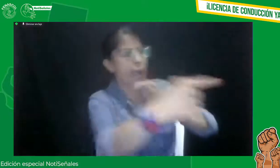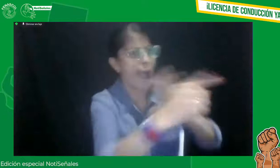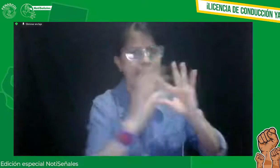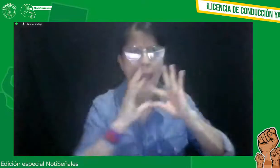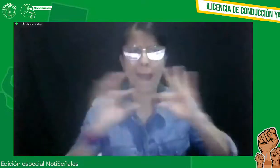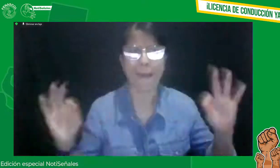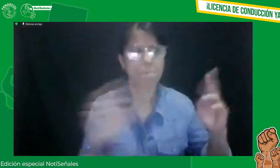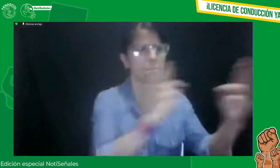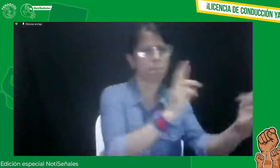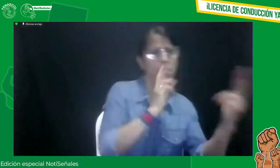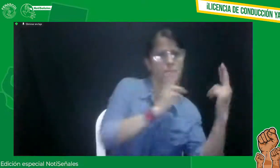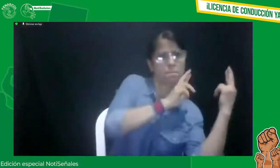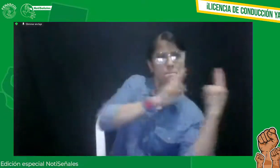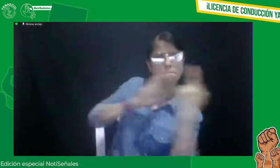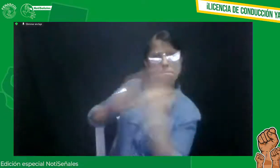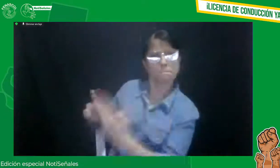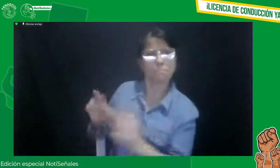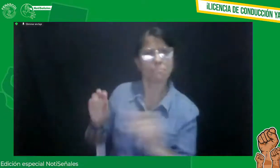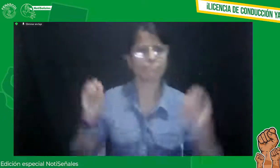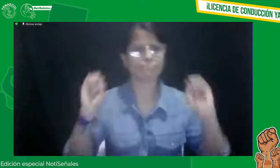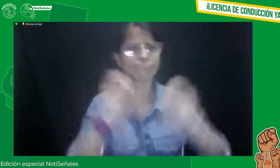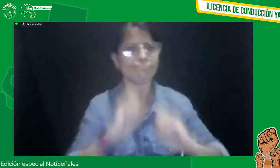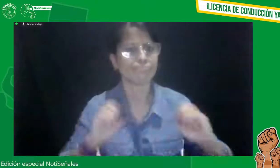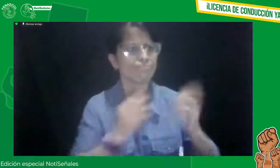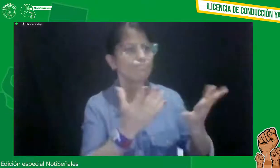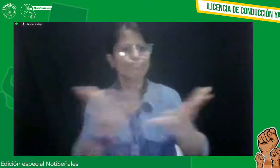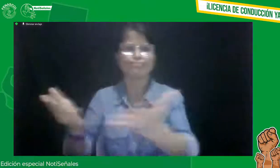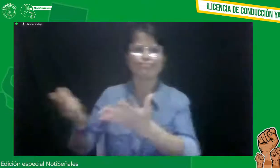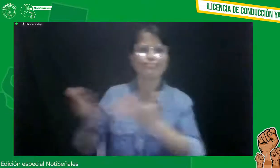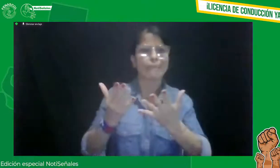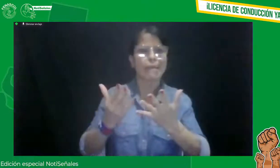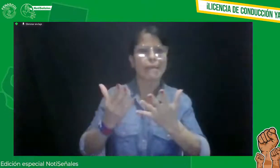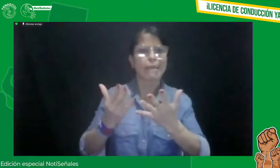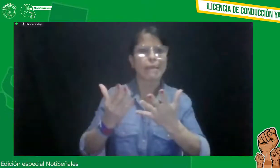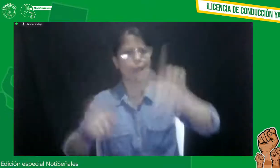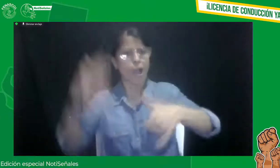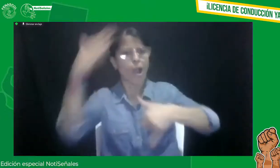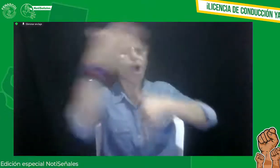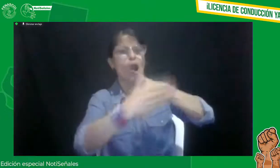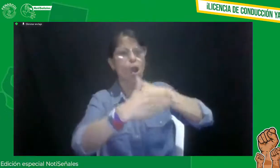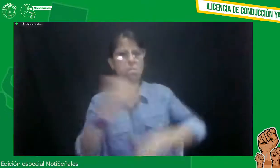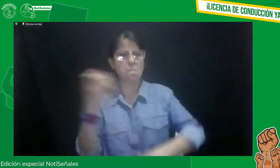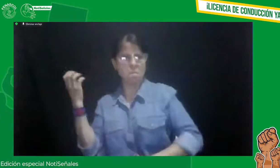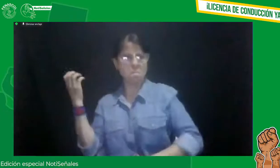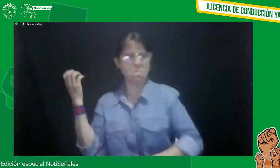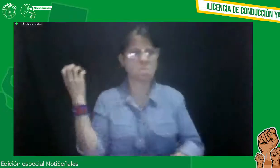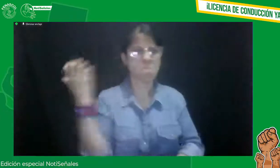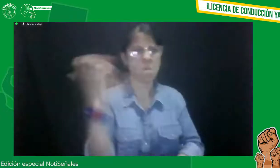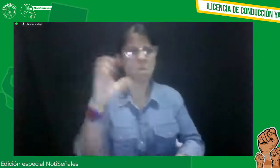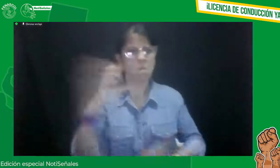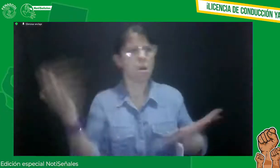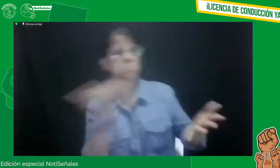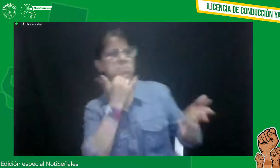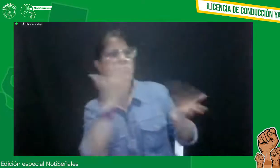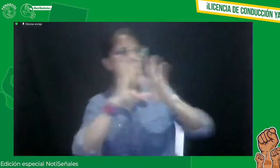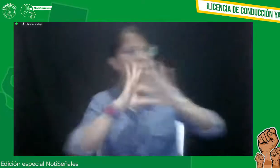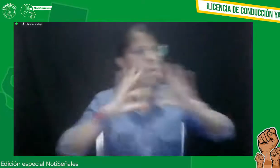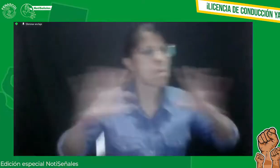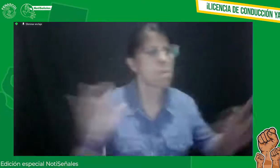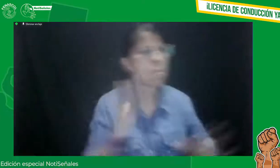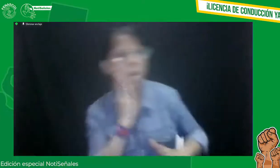FENASCOL se envió un comunicado pues solicitando información al respecto y nunca tuvieron respuesta.